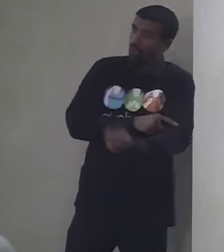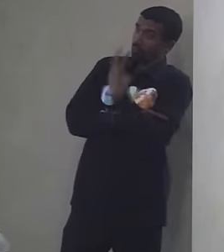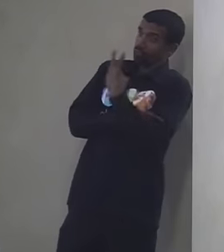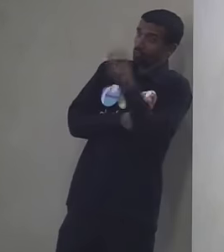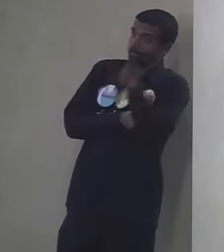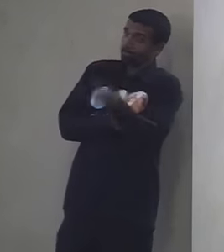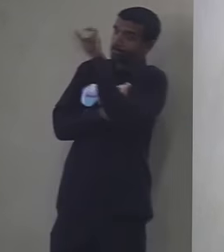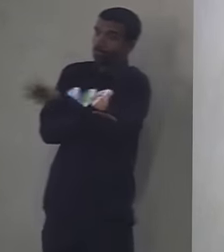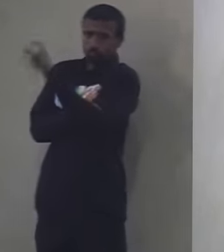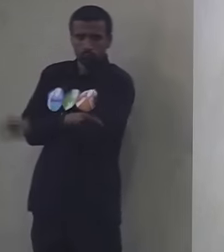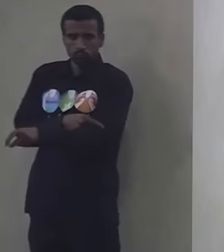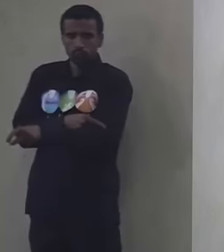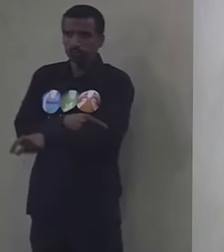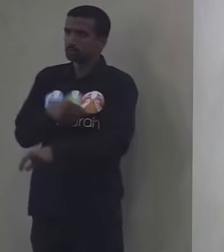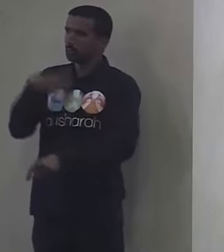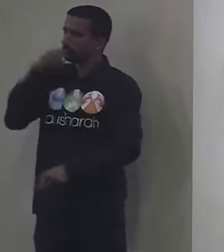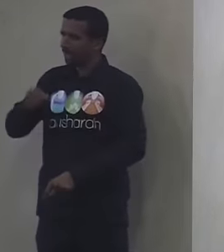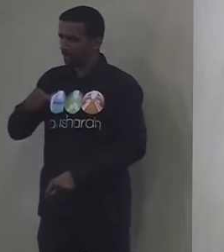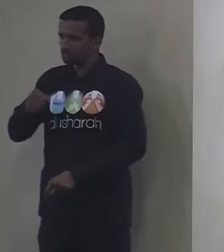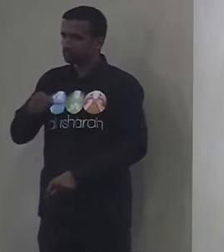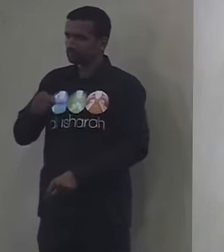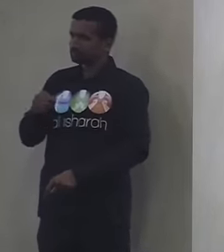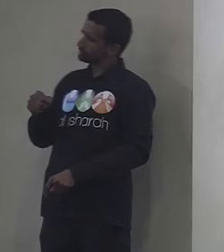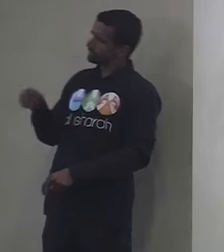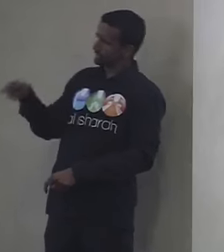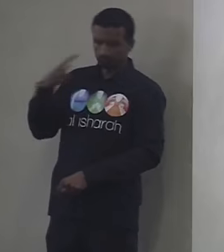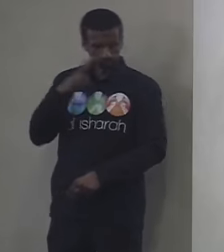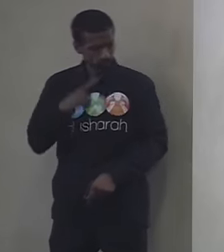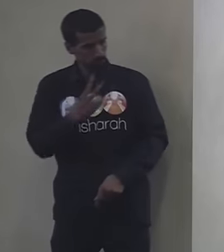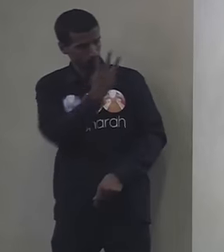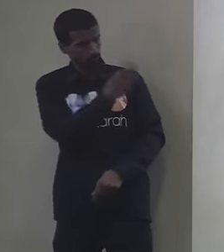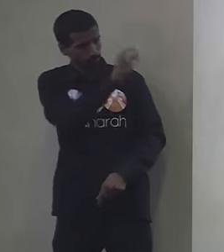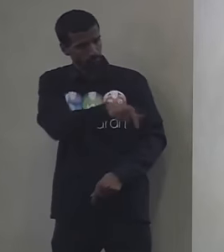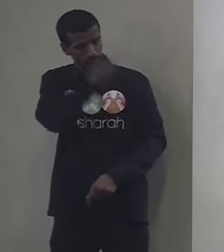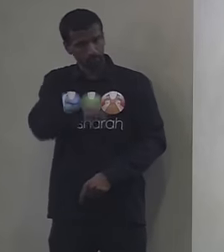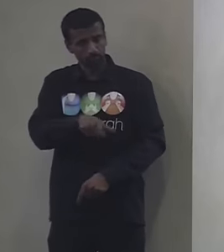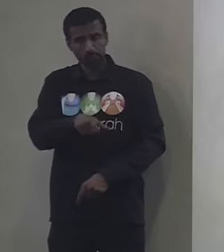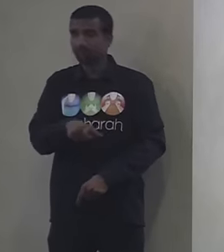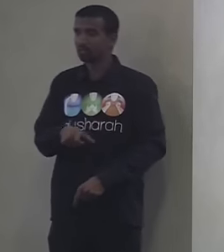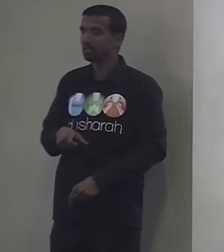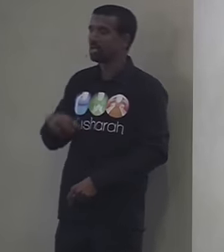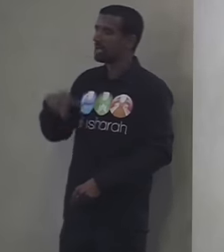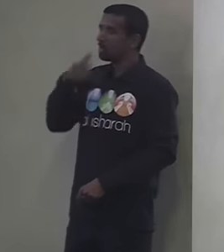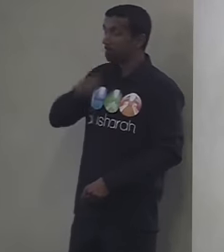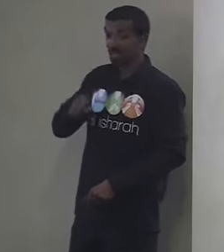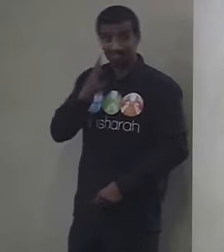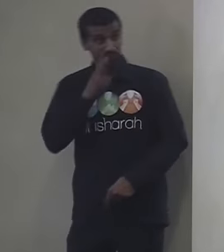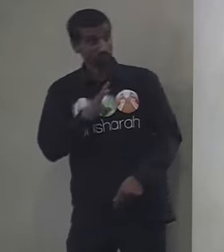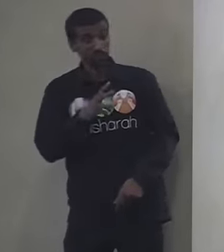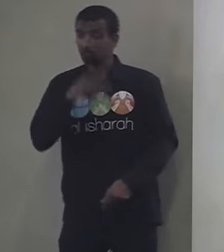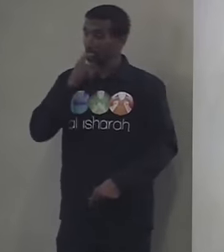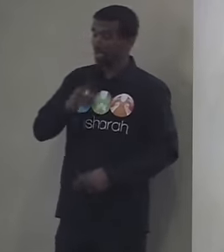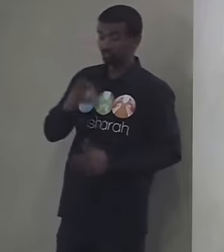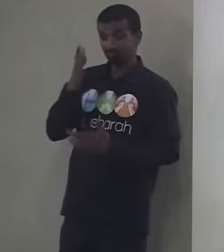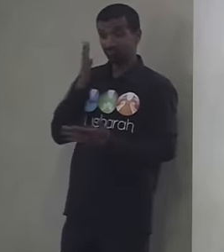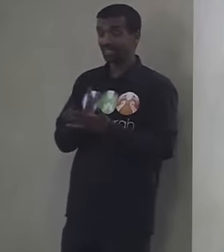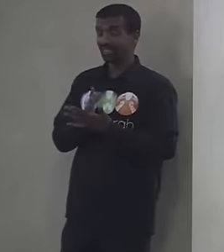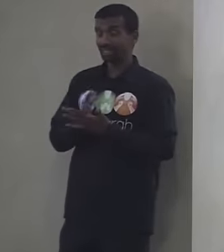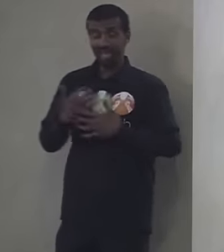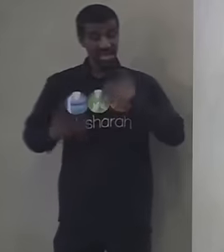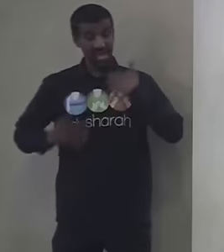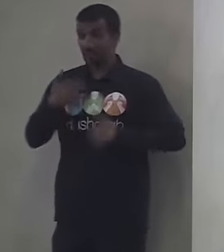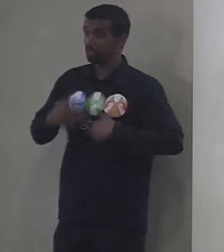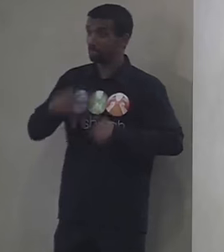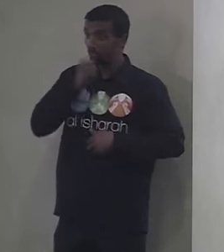مَا أَحَدُ الْيَوْمِ أَكْرَمُ أَضْيَافًا مِنِّي. There's never been a day in my life that I've had more of an honor in terms of guests than